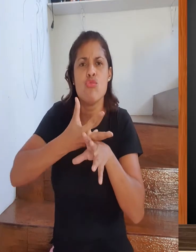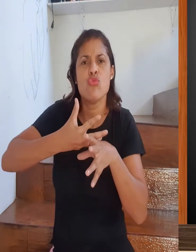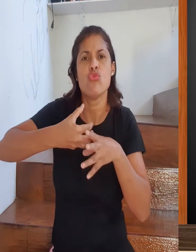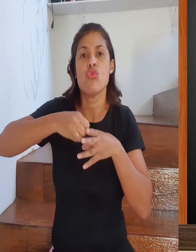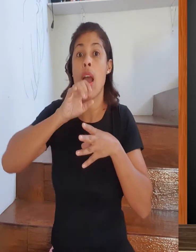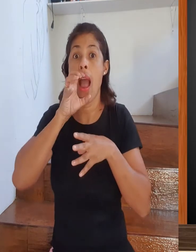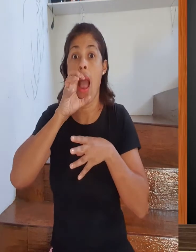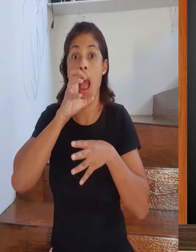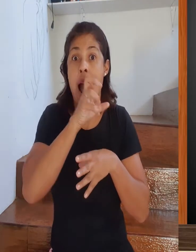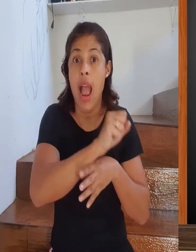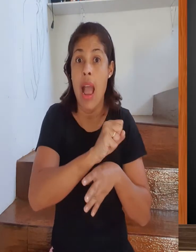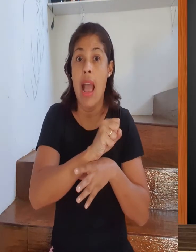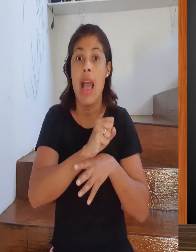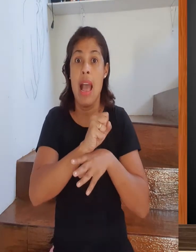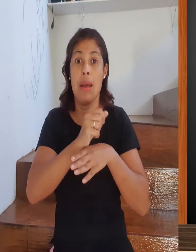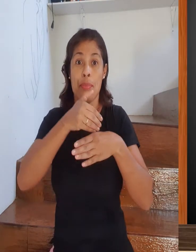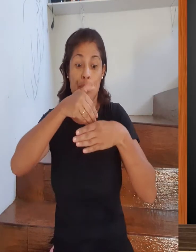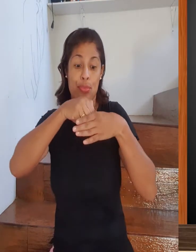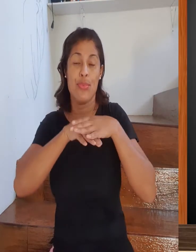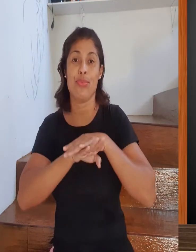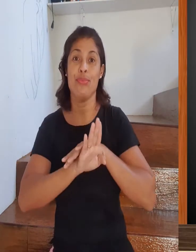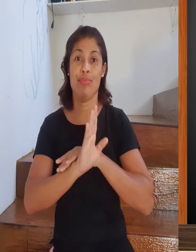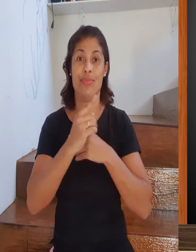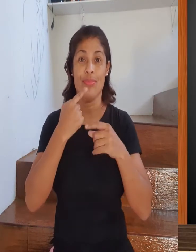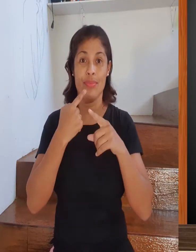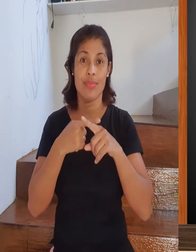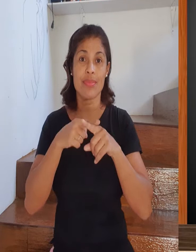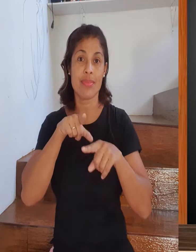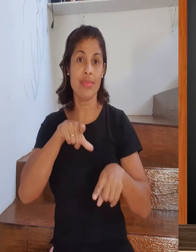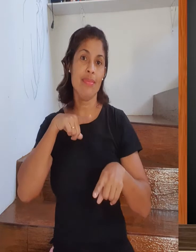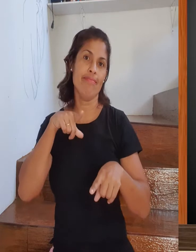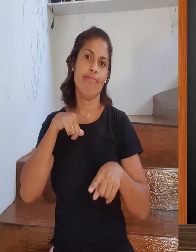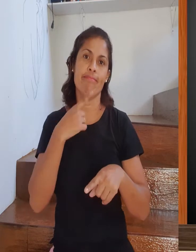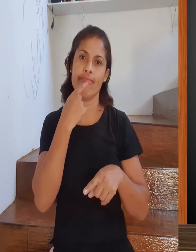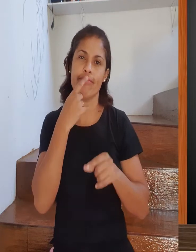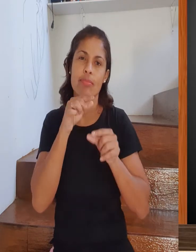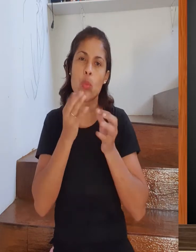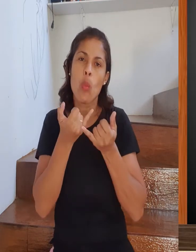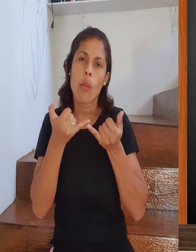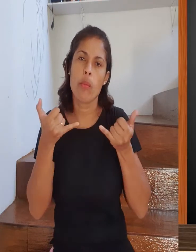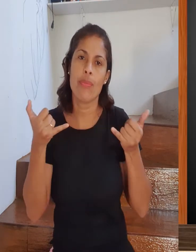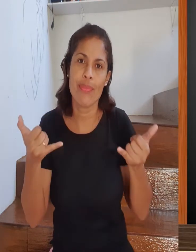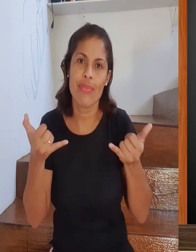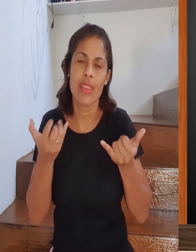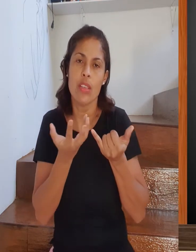facilidade muito maior de atingir o tecido subcutâneo, onde estão os vasos sanguíneos, e serem